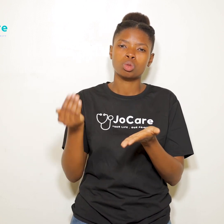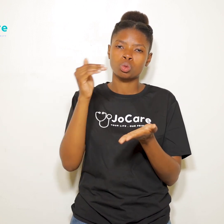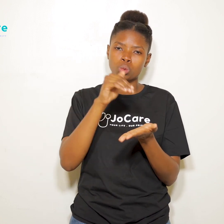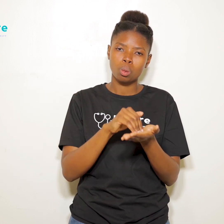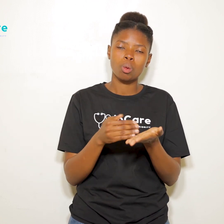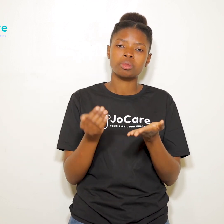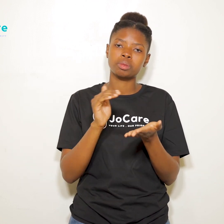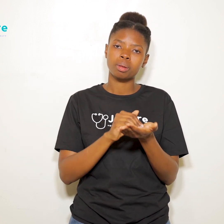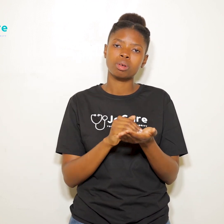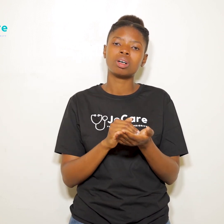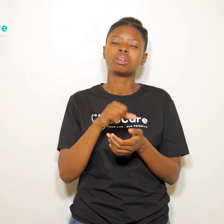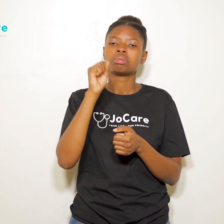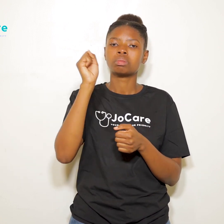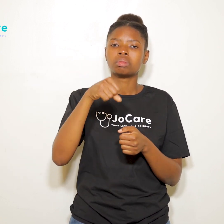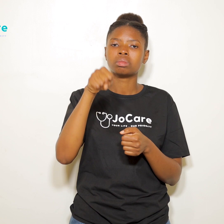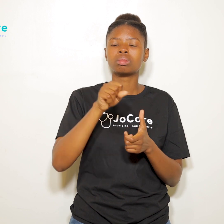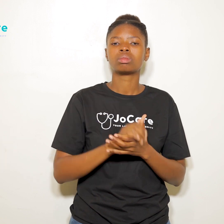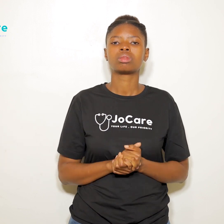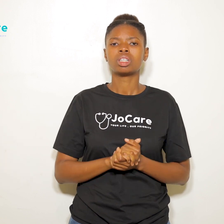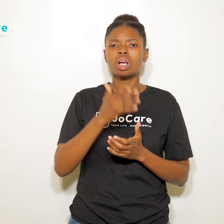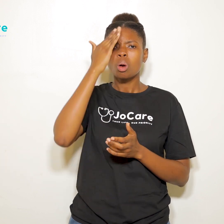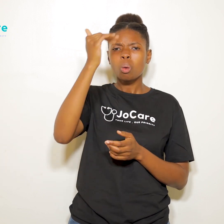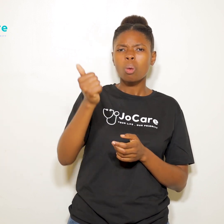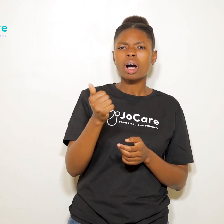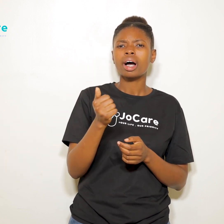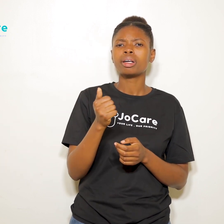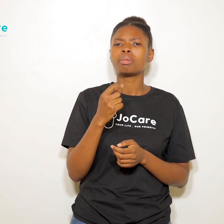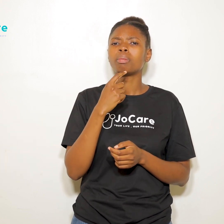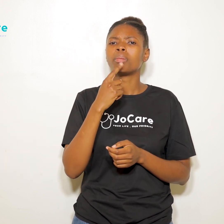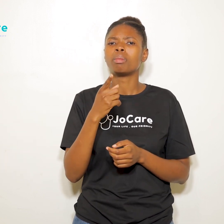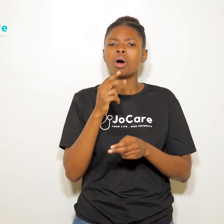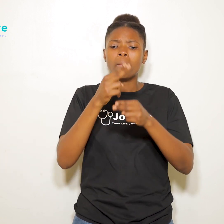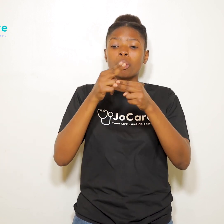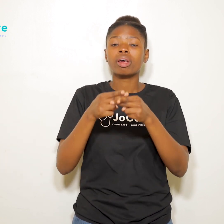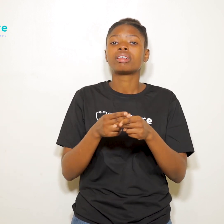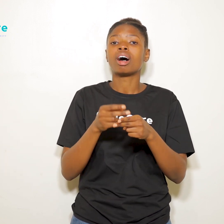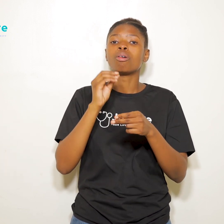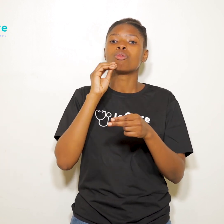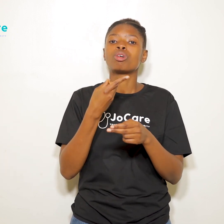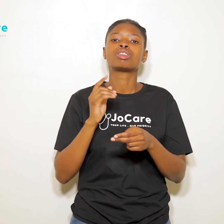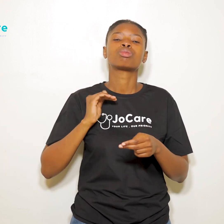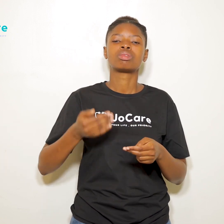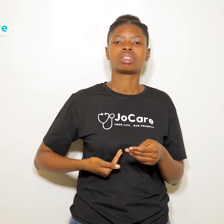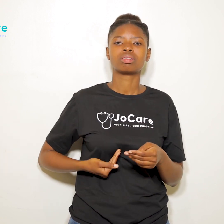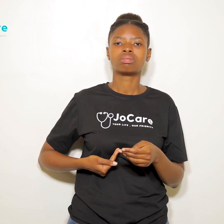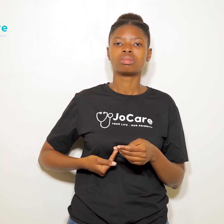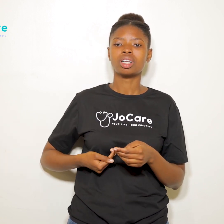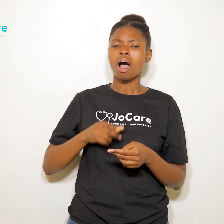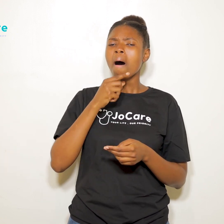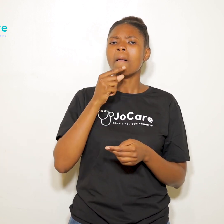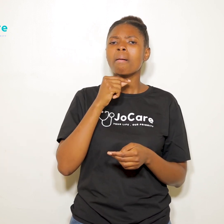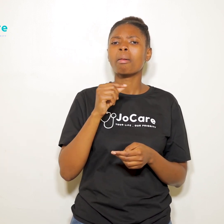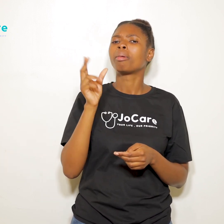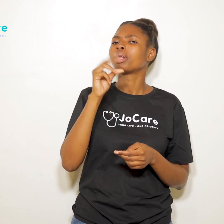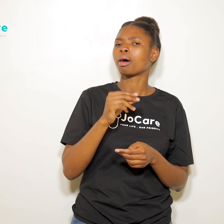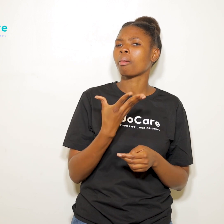Bigenda bigaruka. Kuki se bakwita uk'umugore? Abagabo bo ntako bagira. Oya, ntabwo uko kwezi